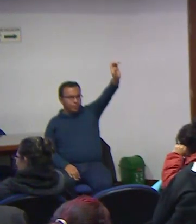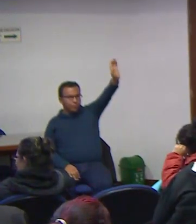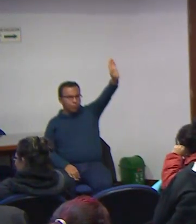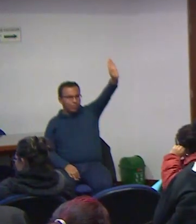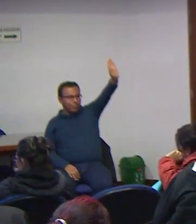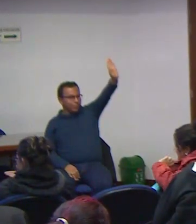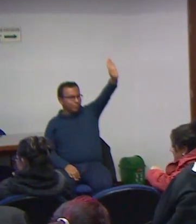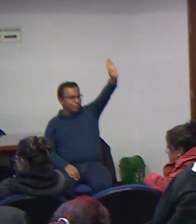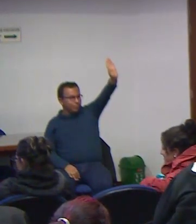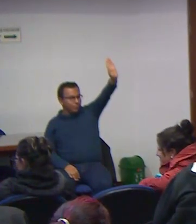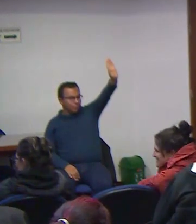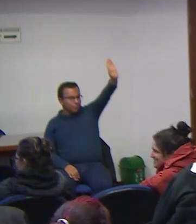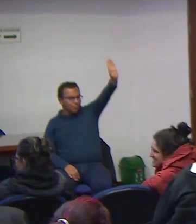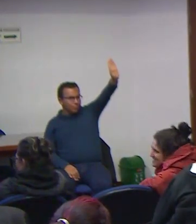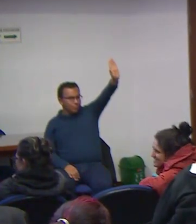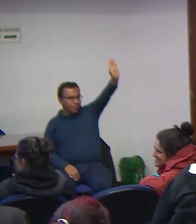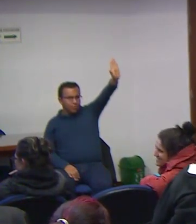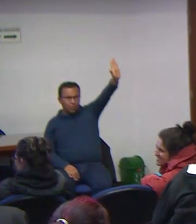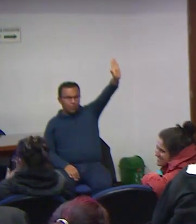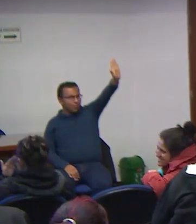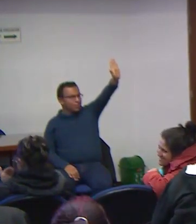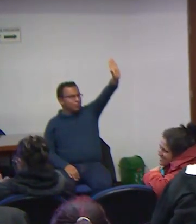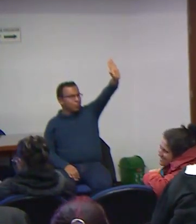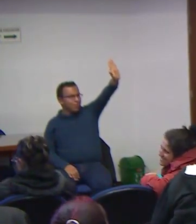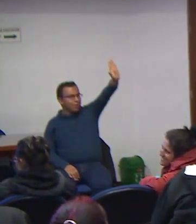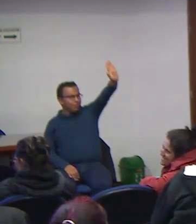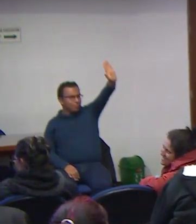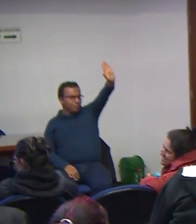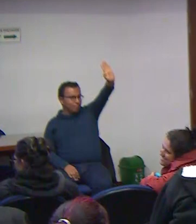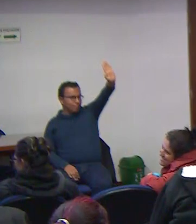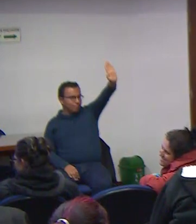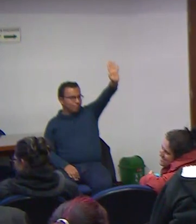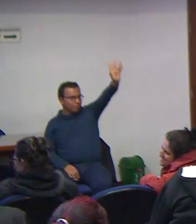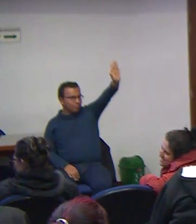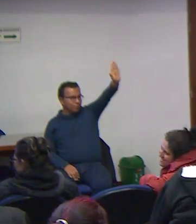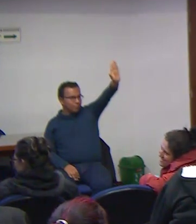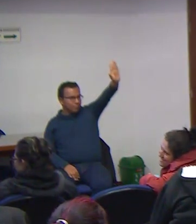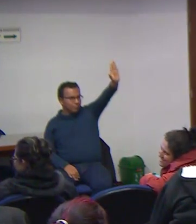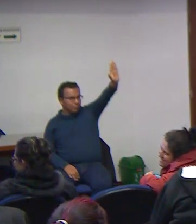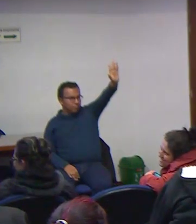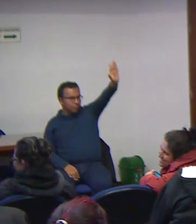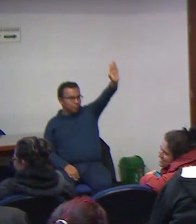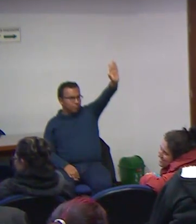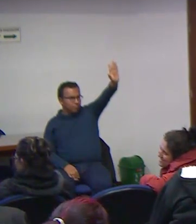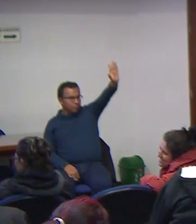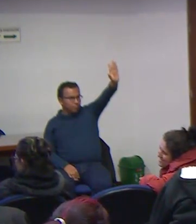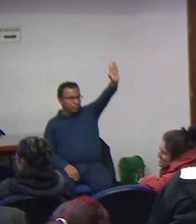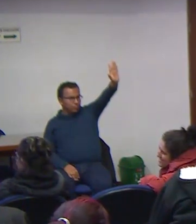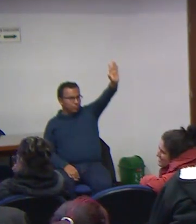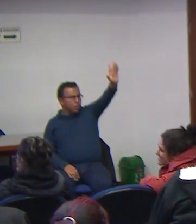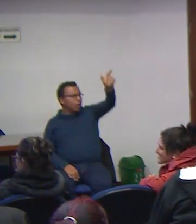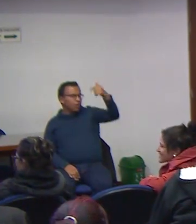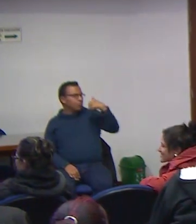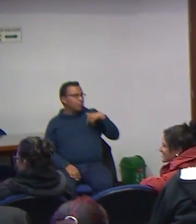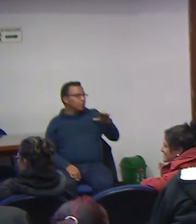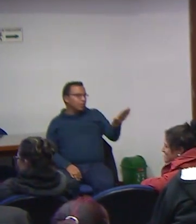sí e Dime sí sí sí sí